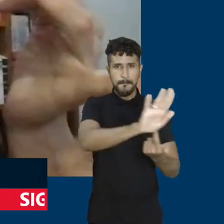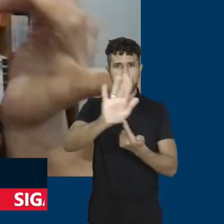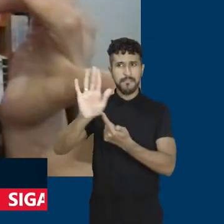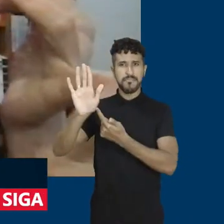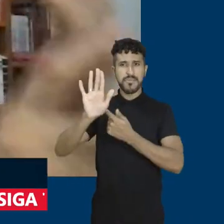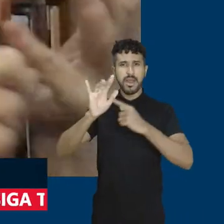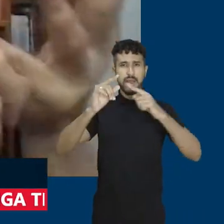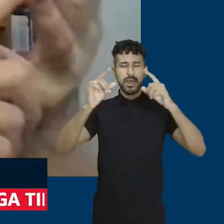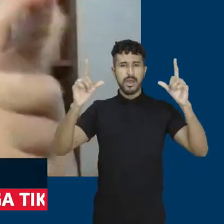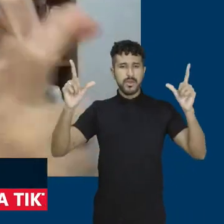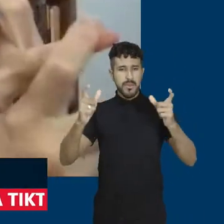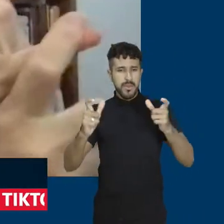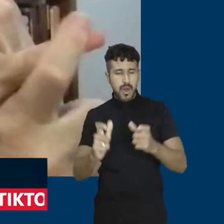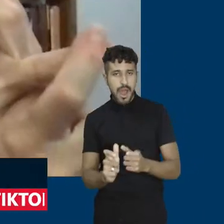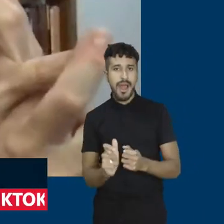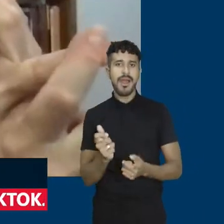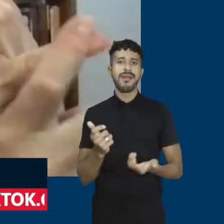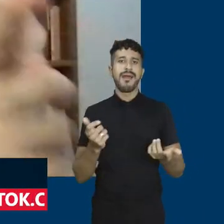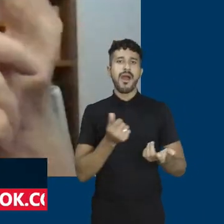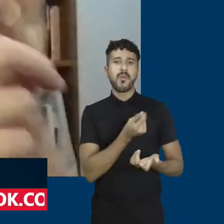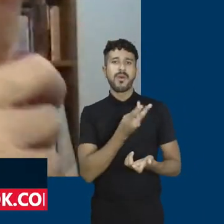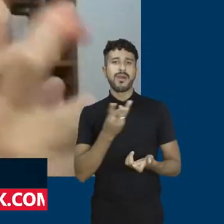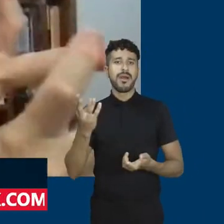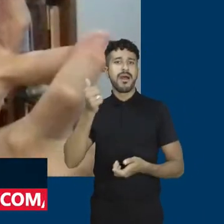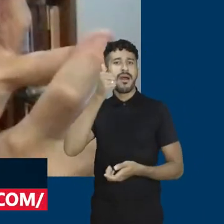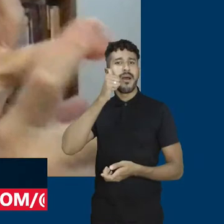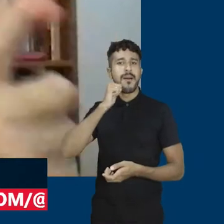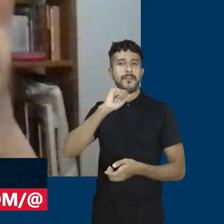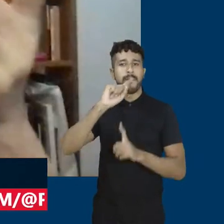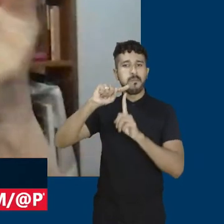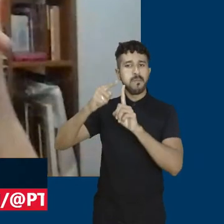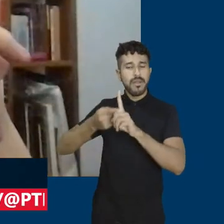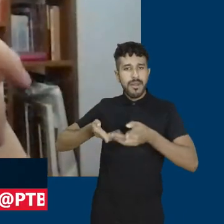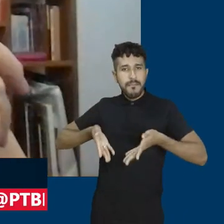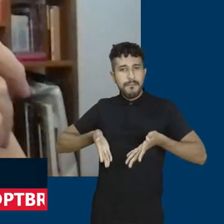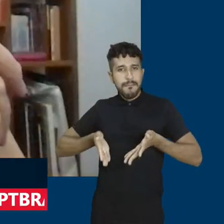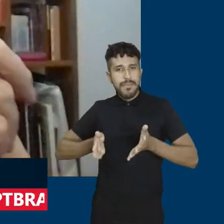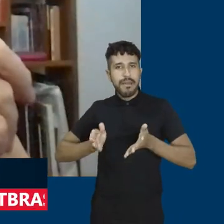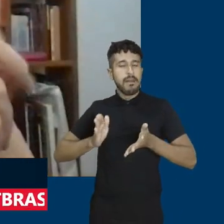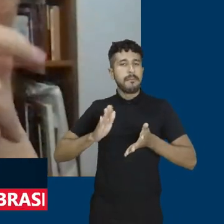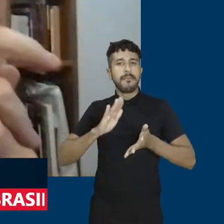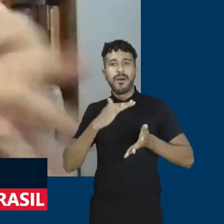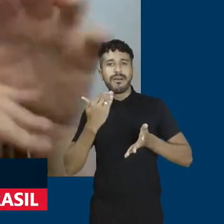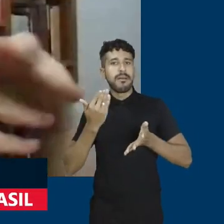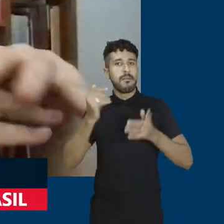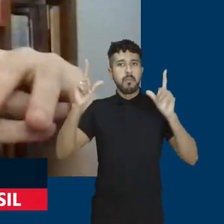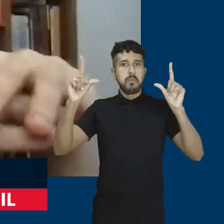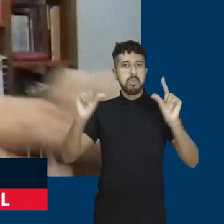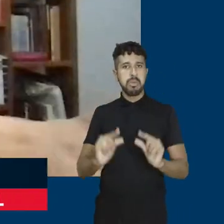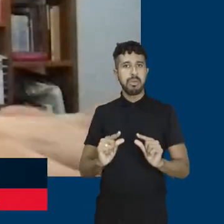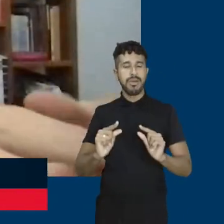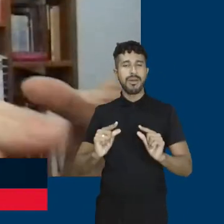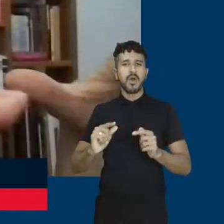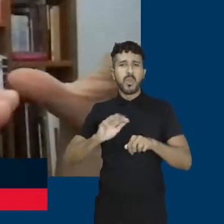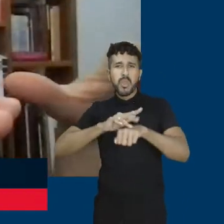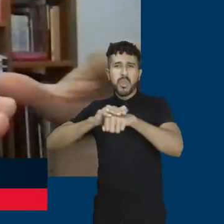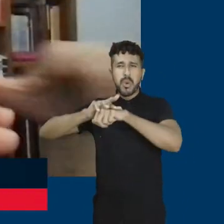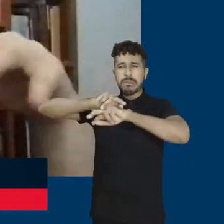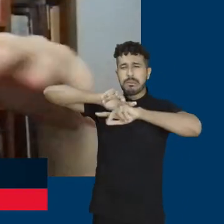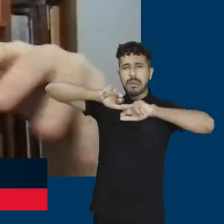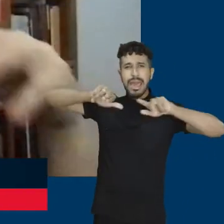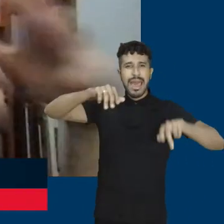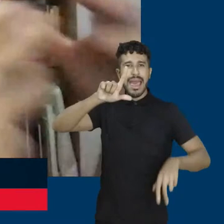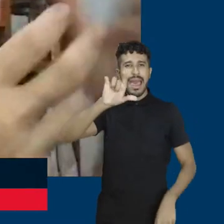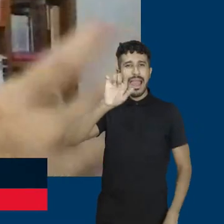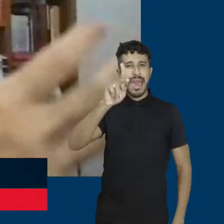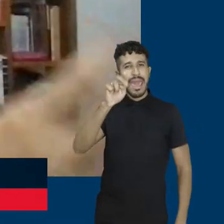da mortalidade materna, redução da tuberculose, da lepra, né, de um conjunto de outras doenças, que